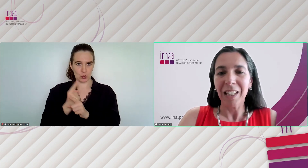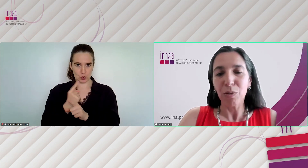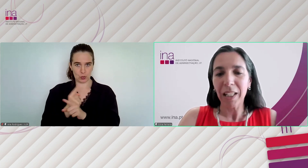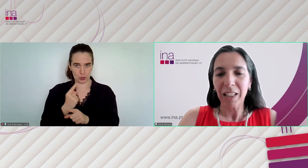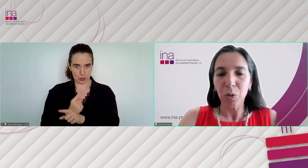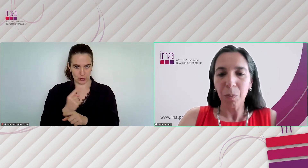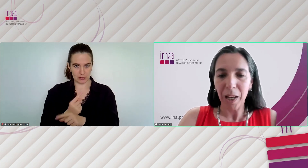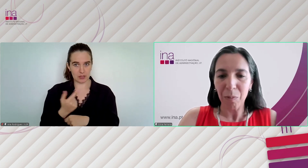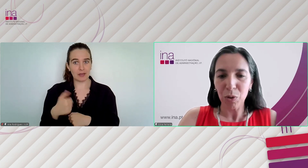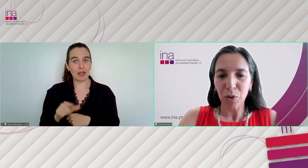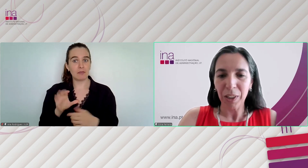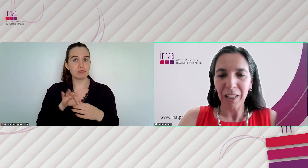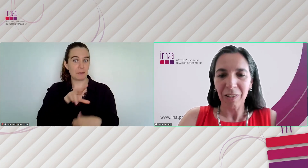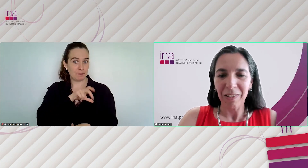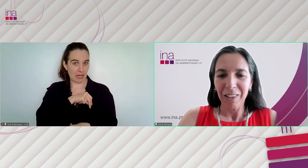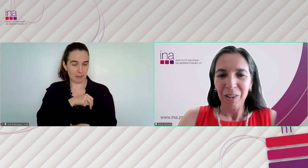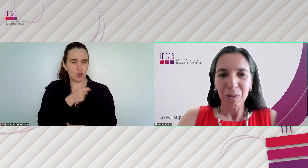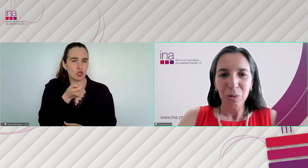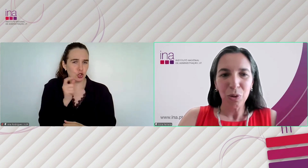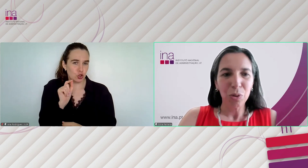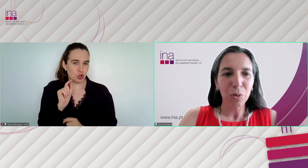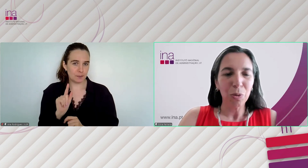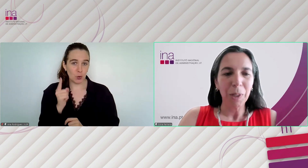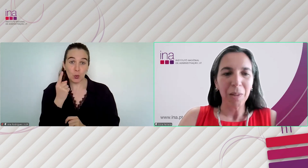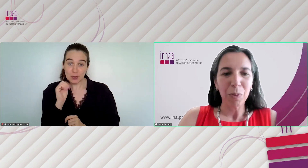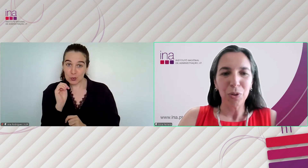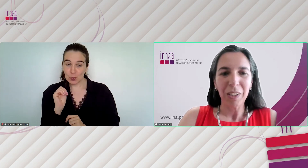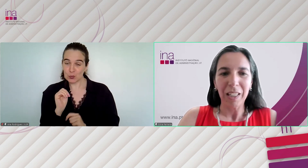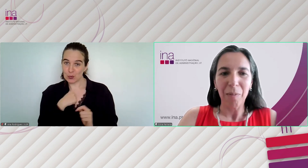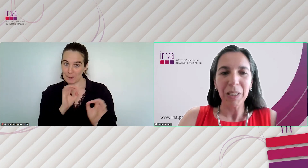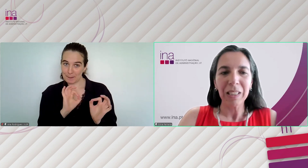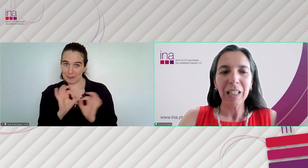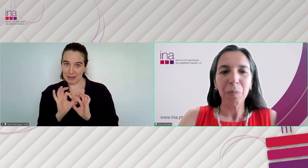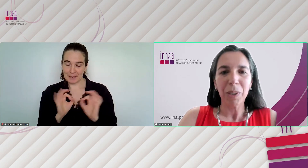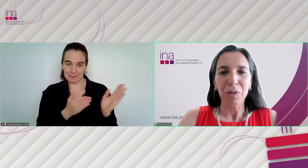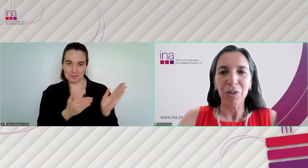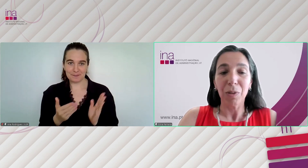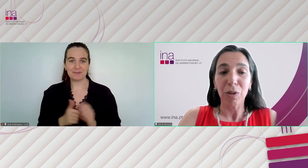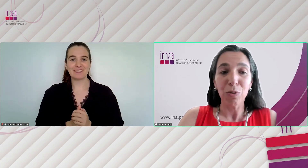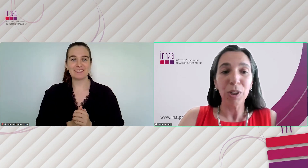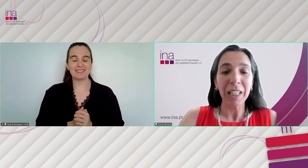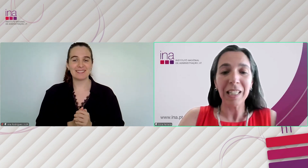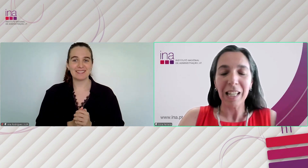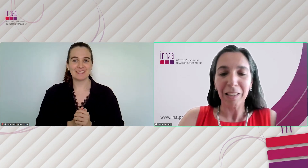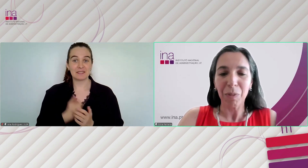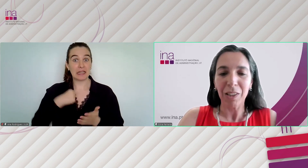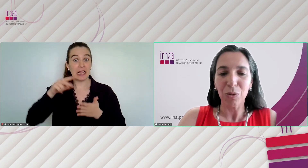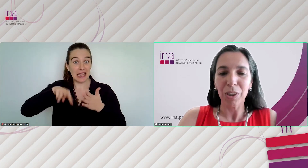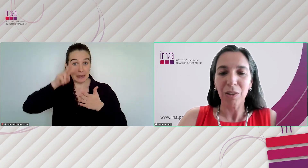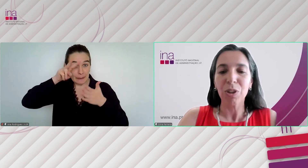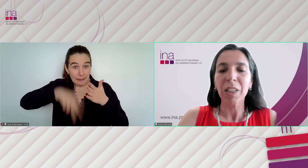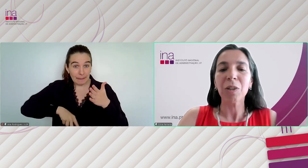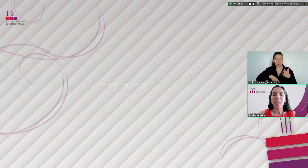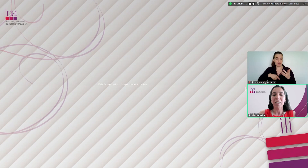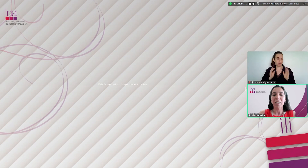que têm lugar aqui no prémio. Só aqui um segundo para proceder à partilha e para continuar. Eu não vou ler exatamente o que